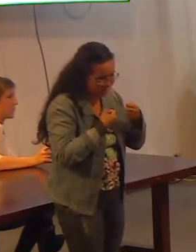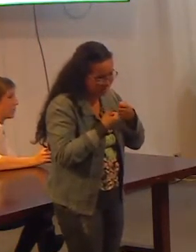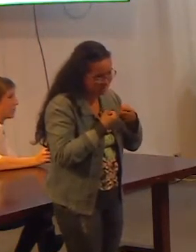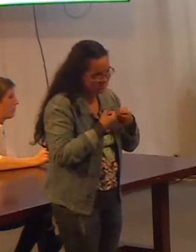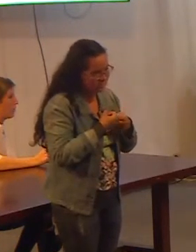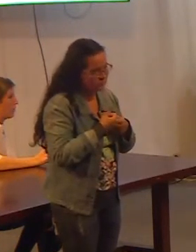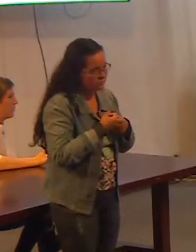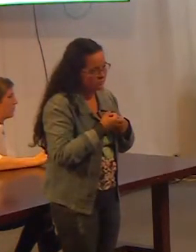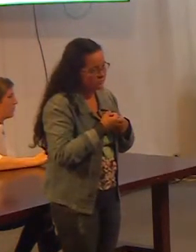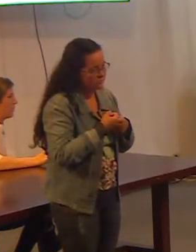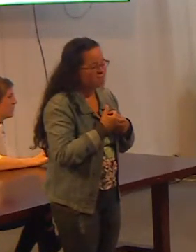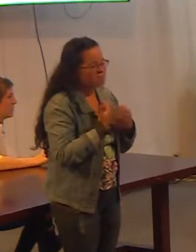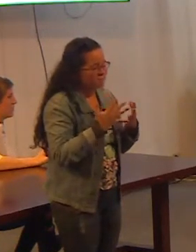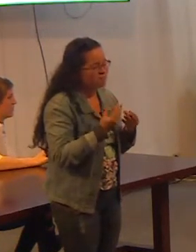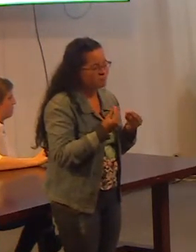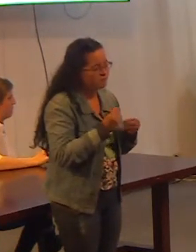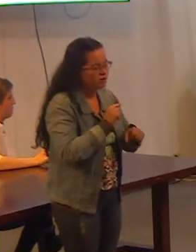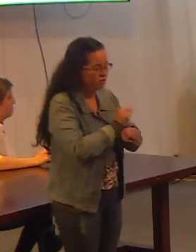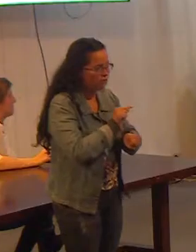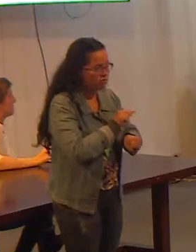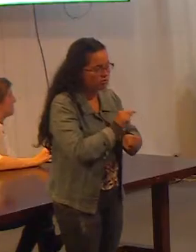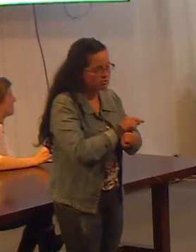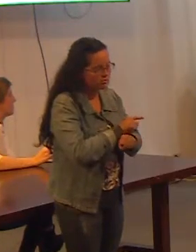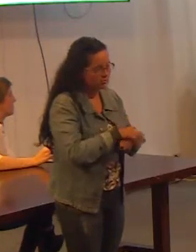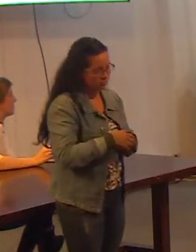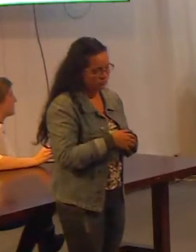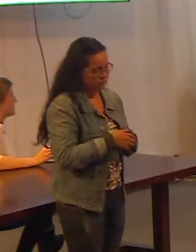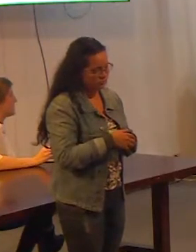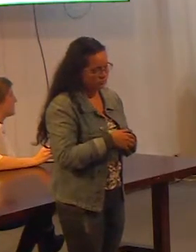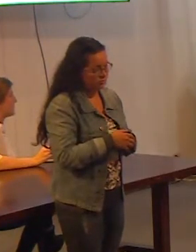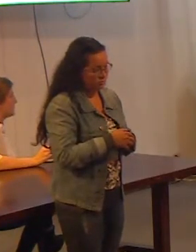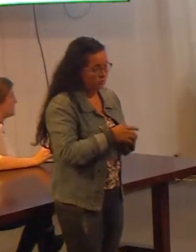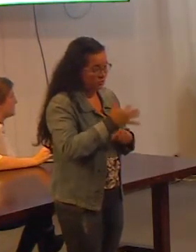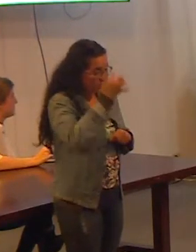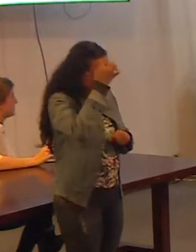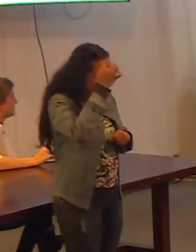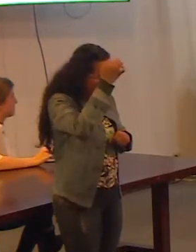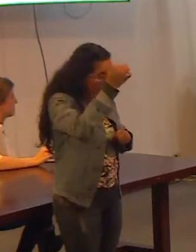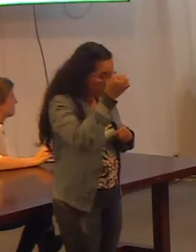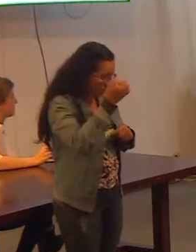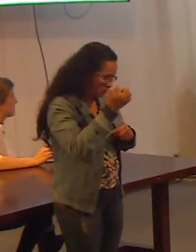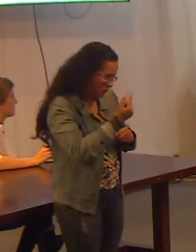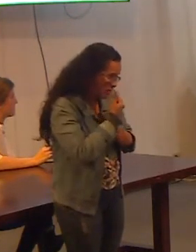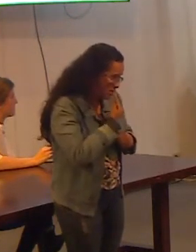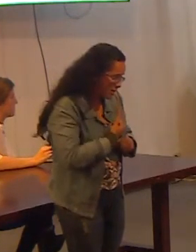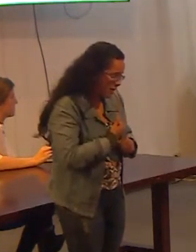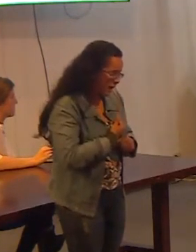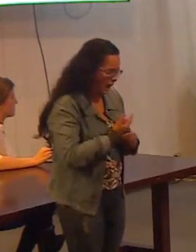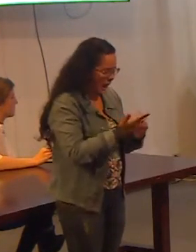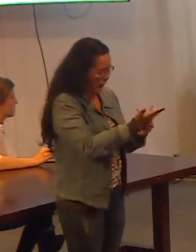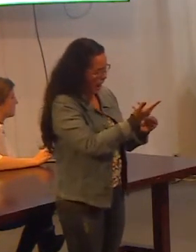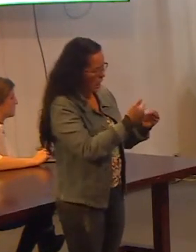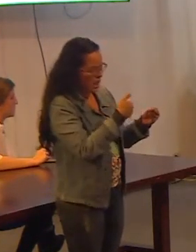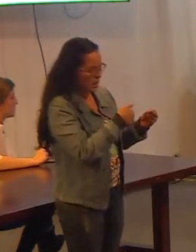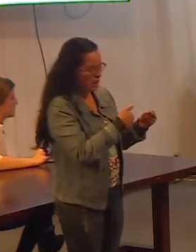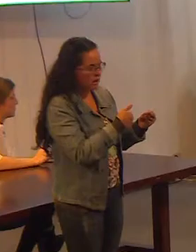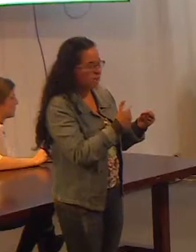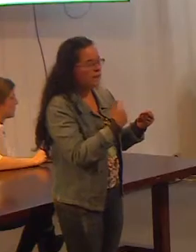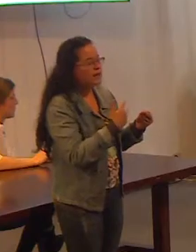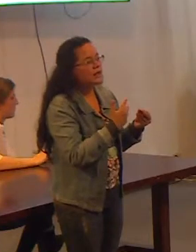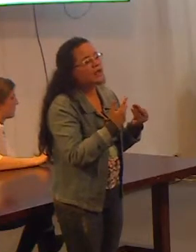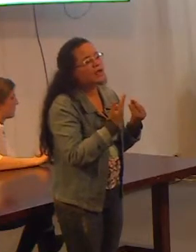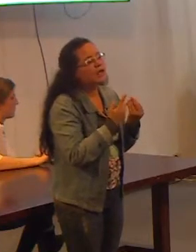tuvimos bastante crítica, y aquí en esta parte los profesionales nos mencionaban que veían el arte como esa herramienta